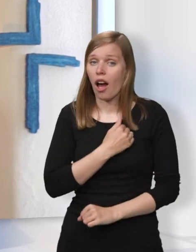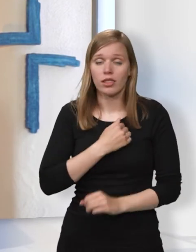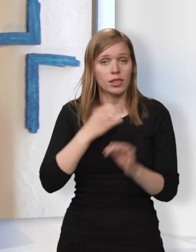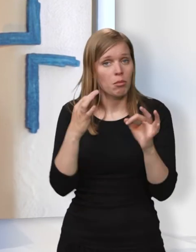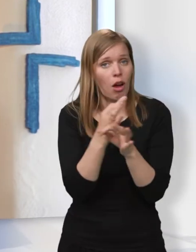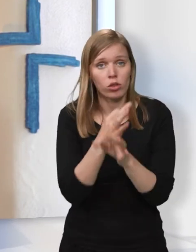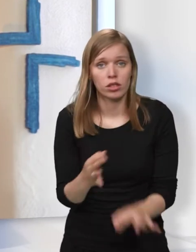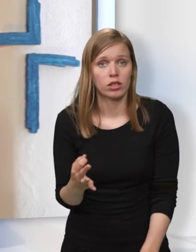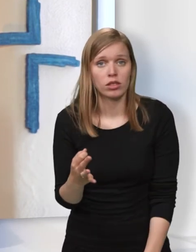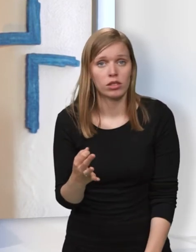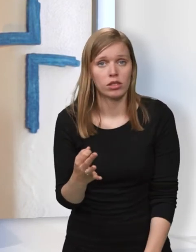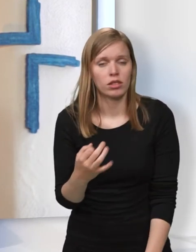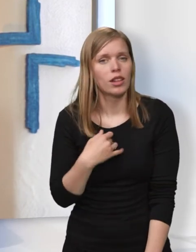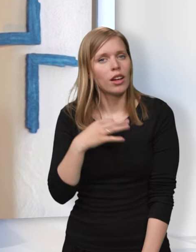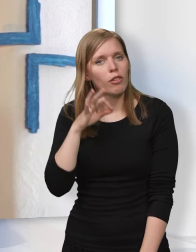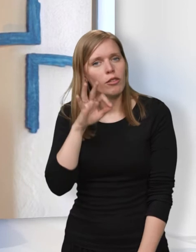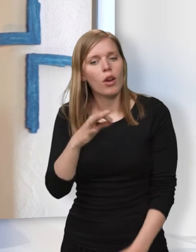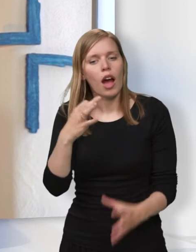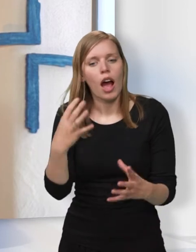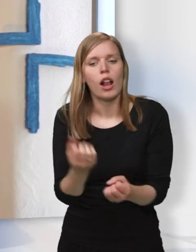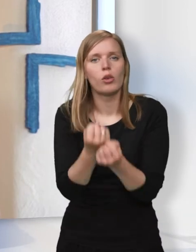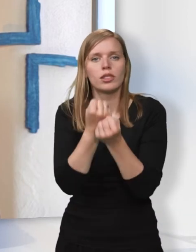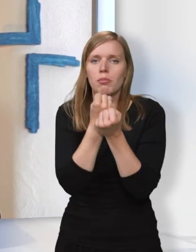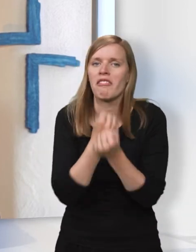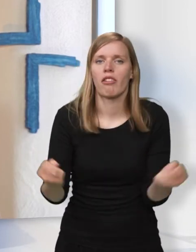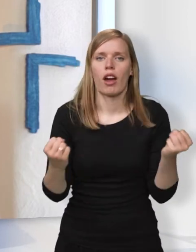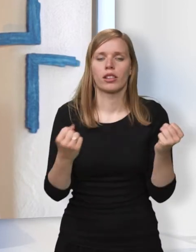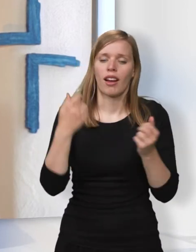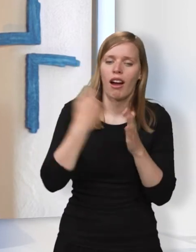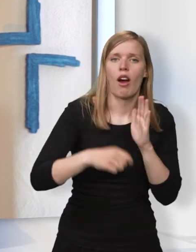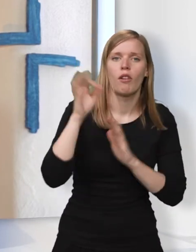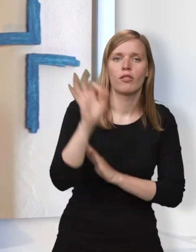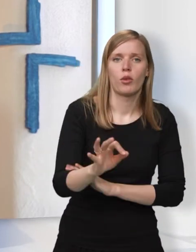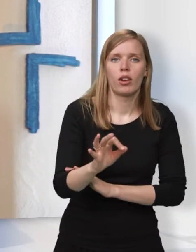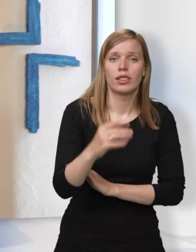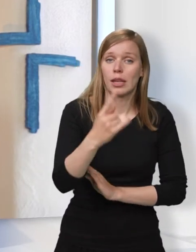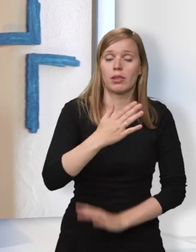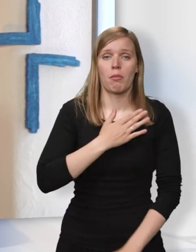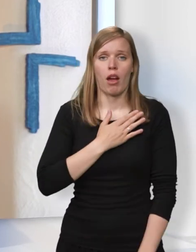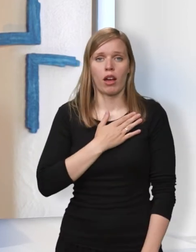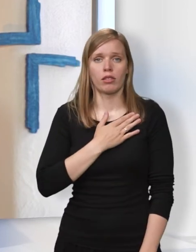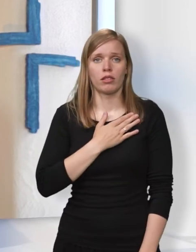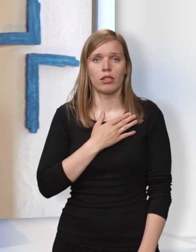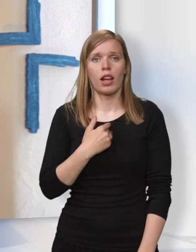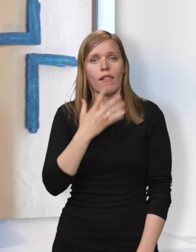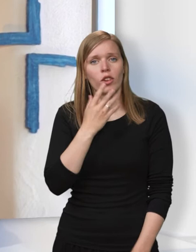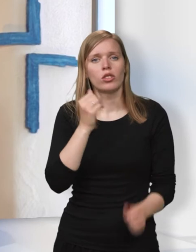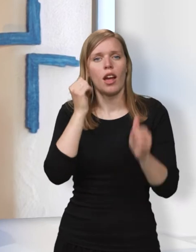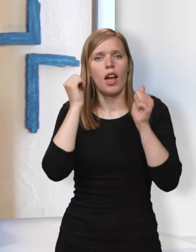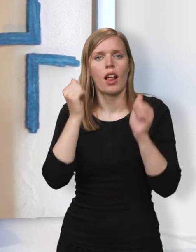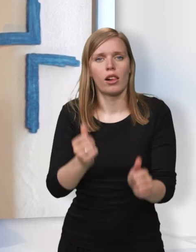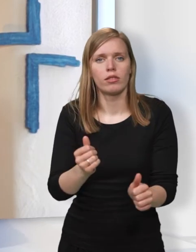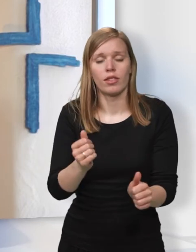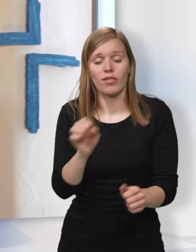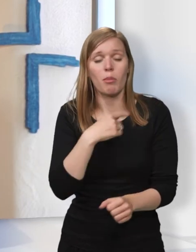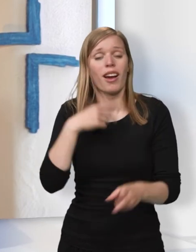nicht. Ich habe dich erlöst, befreit, erkauft, du bist meins. Ich möchte dir helfen, weil ich ein Recht